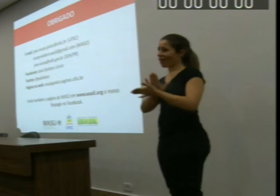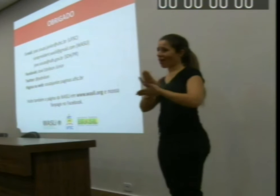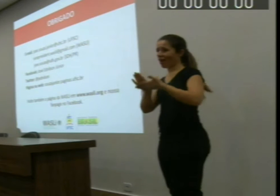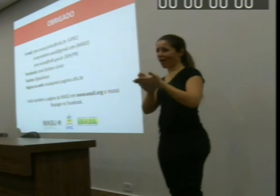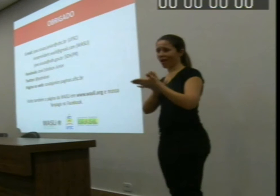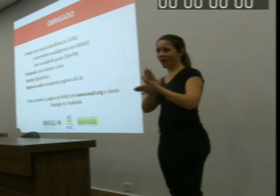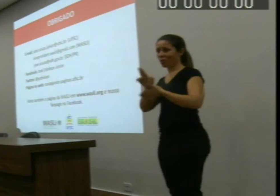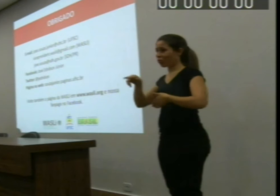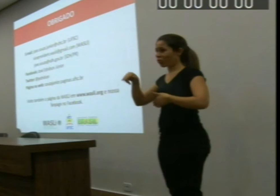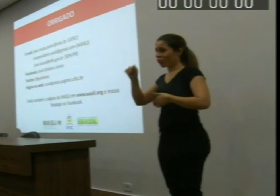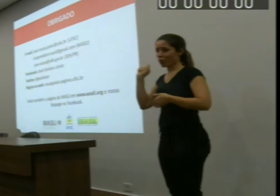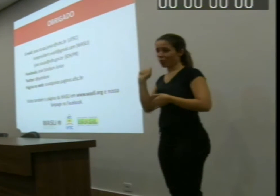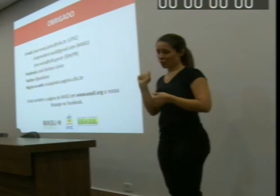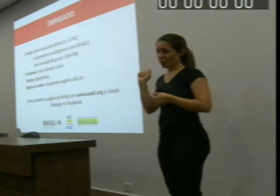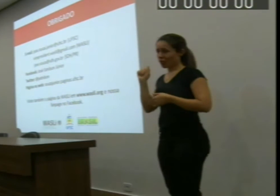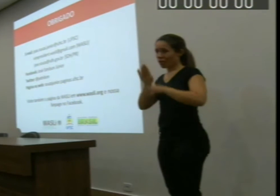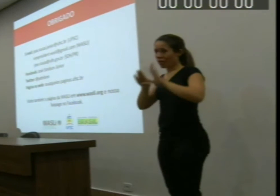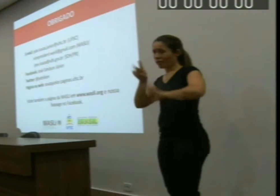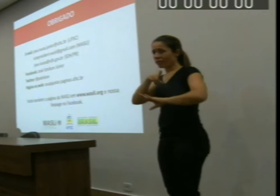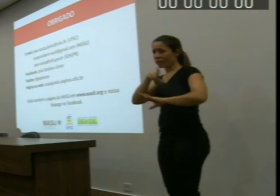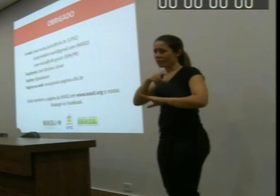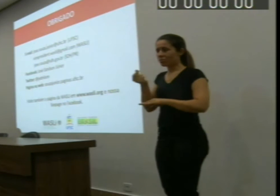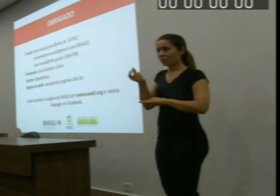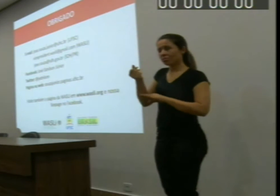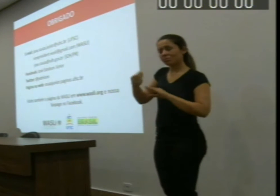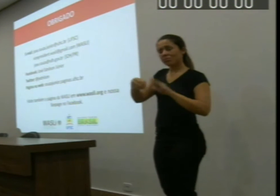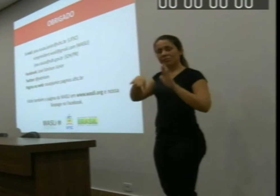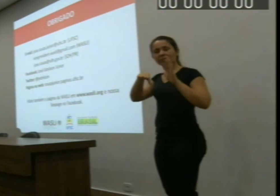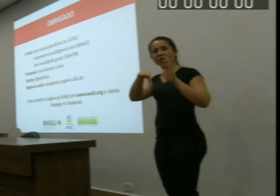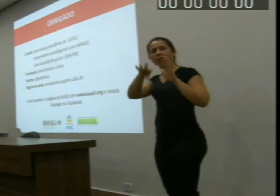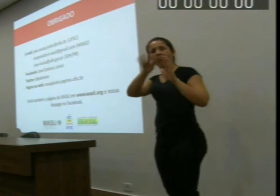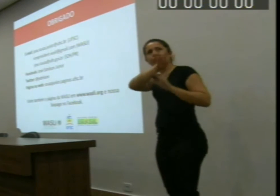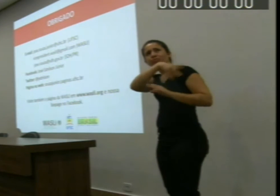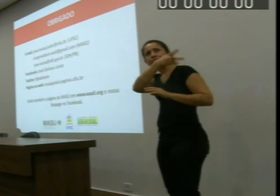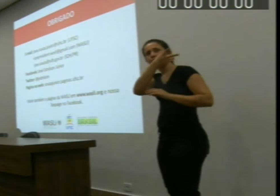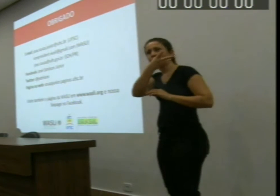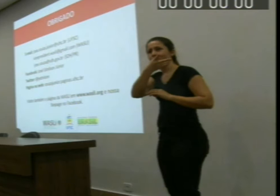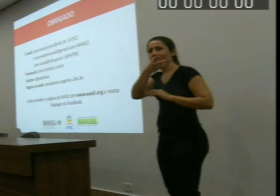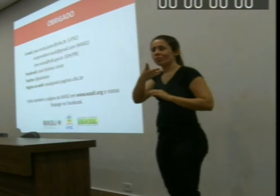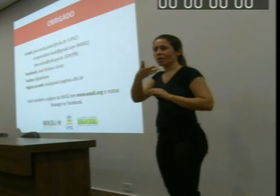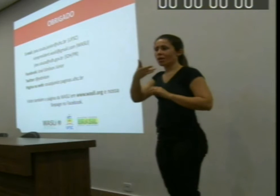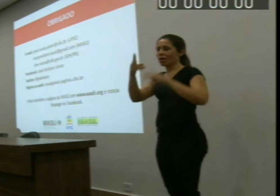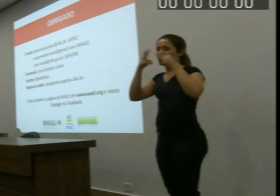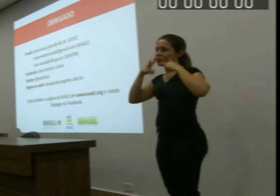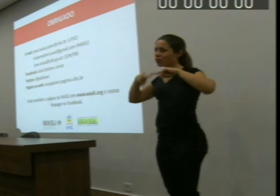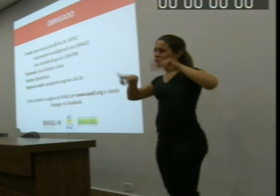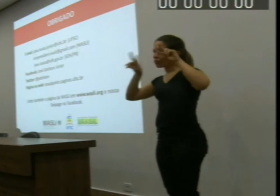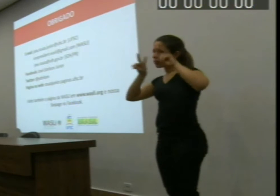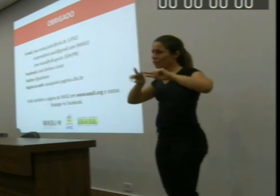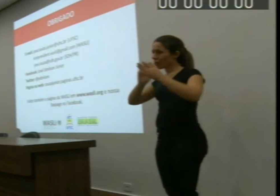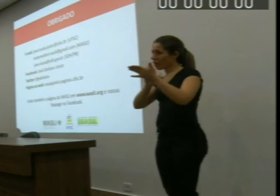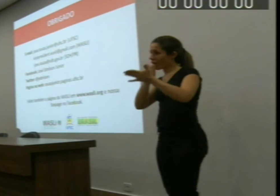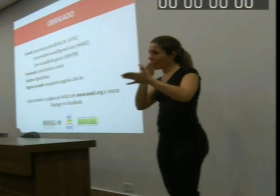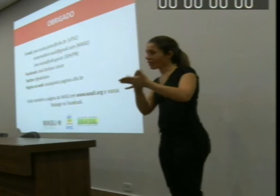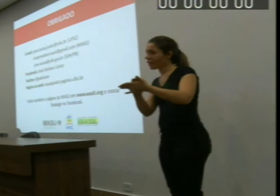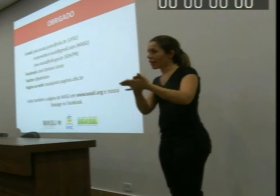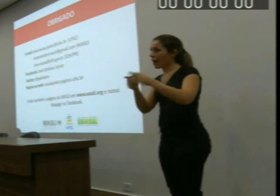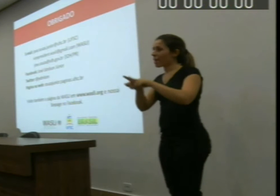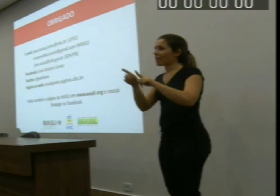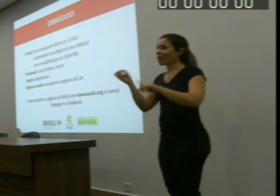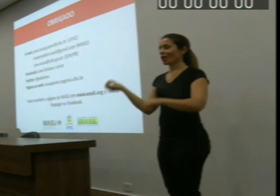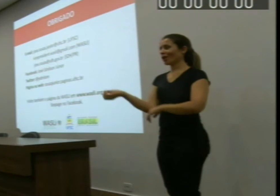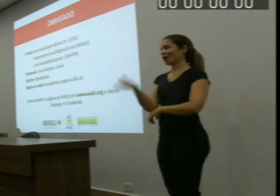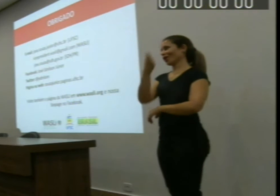um talvez algum preço para PR tradução audiovisual mas não vai trazer essas essas novidades que